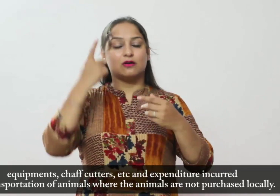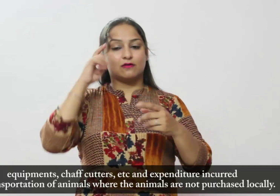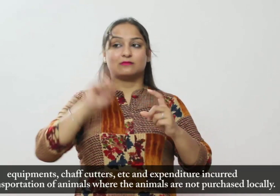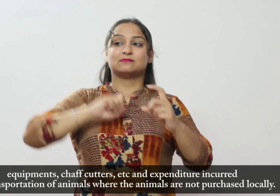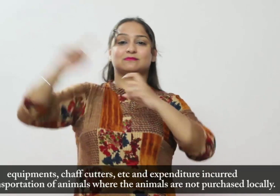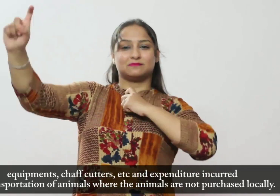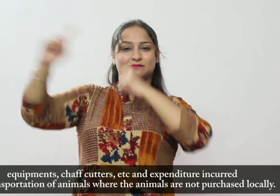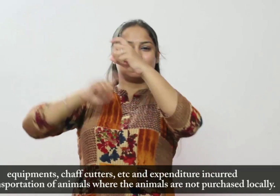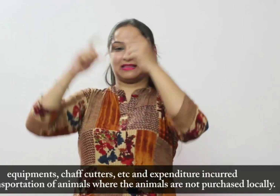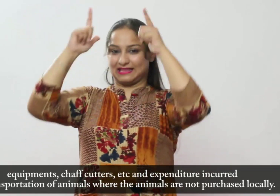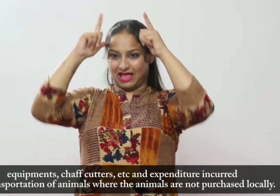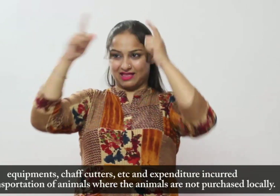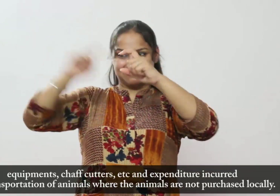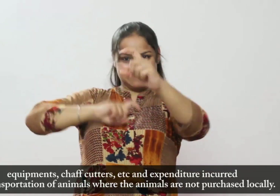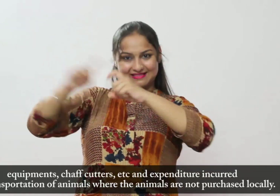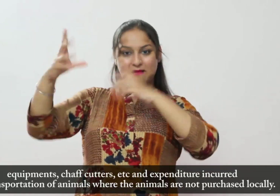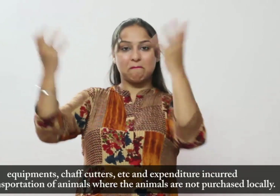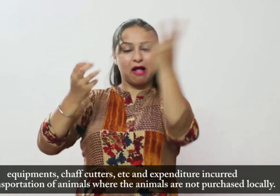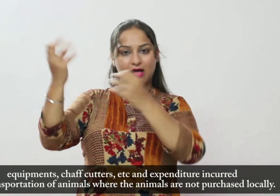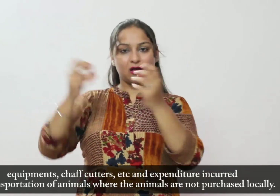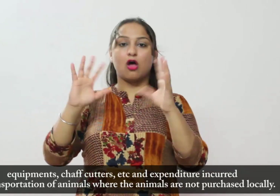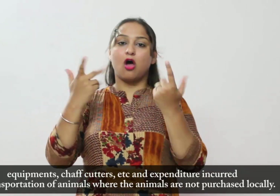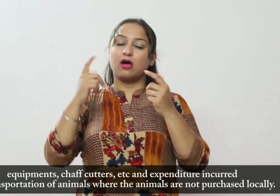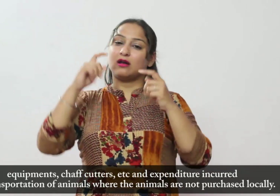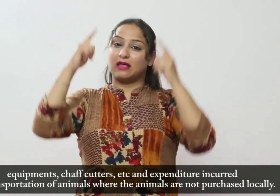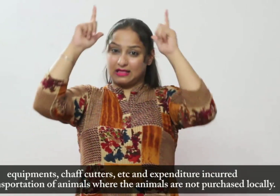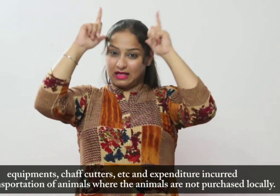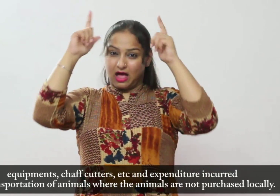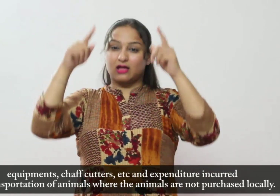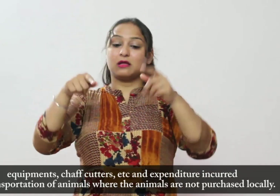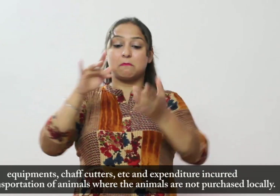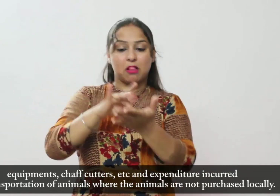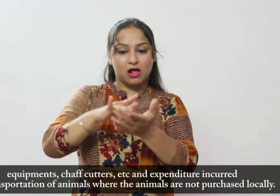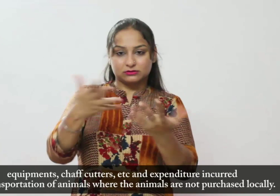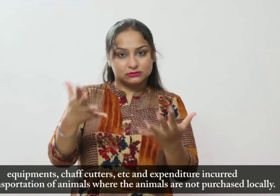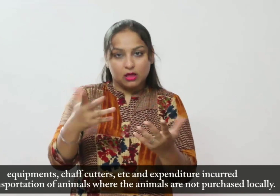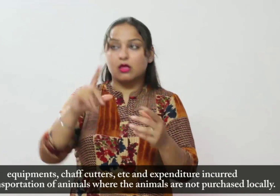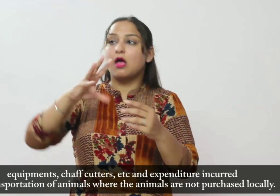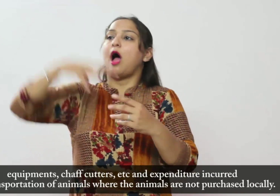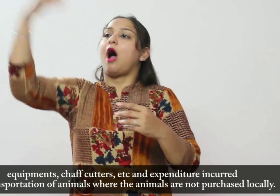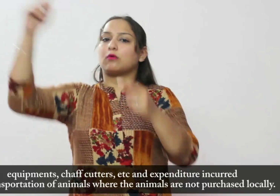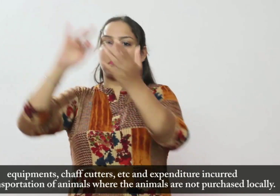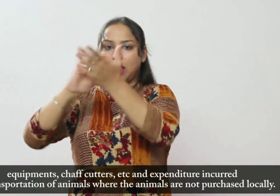की परिवहन के लिए खर्च जहां स्थानीय स्तर पर जानवरों को नहीं खरीदा जाता है।